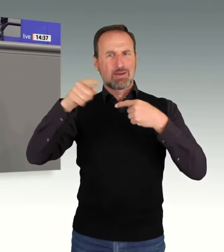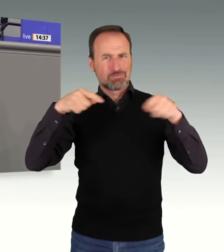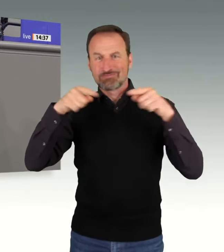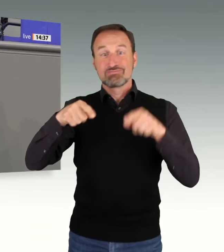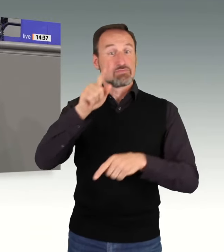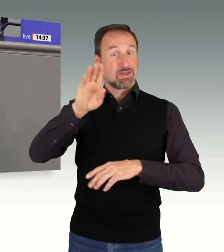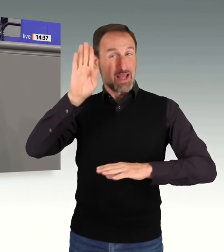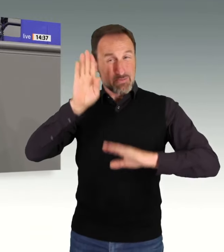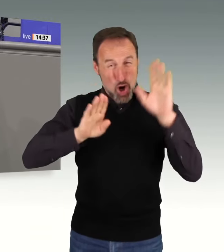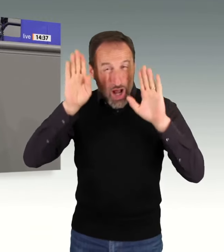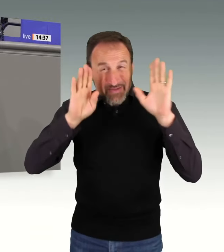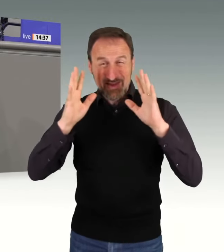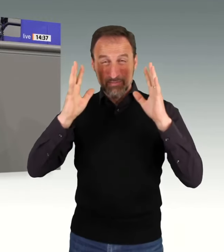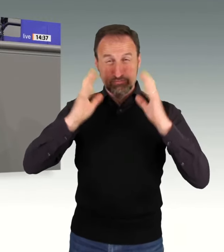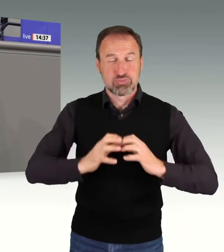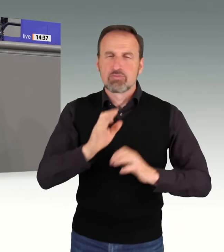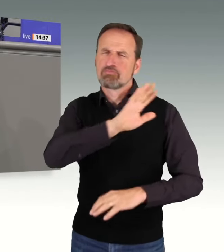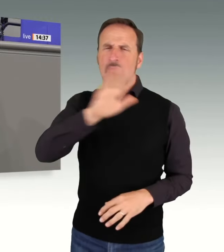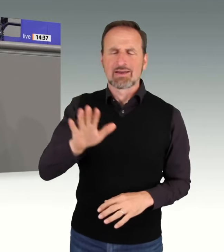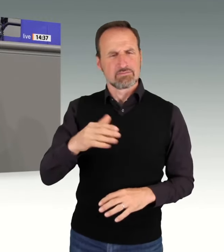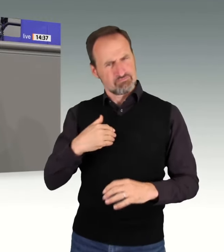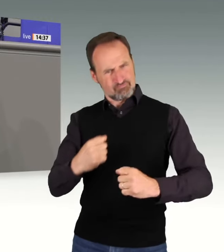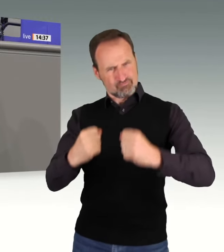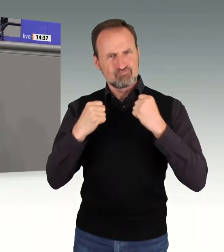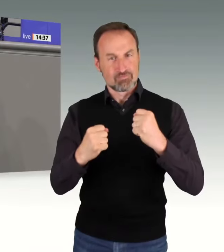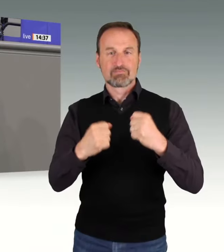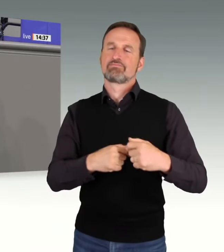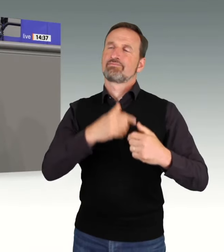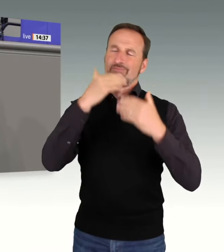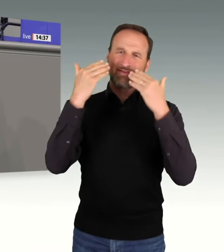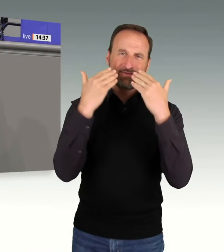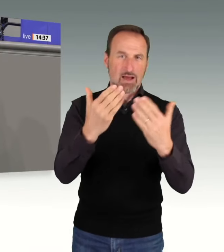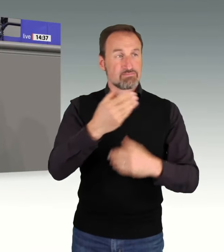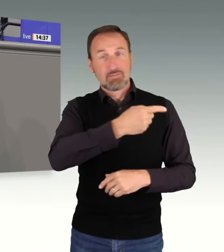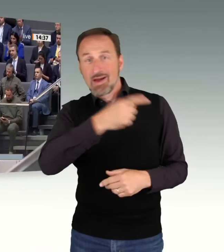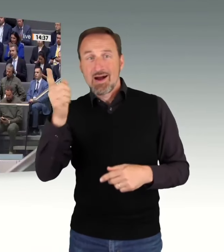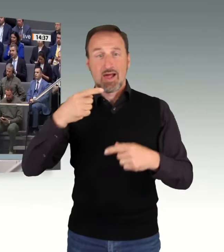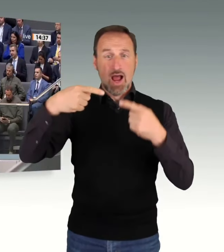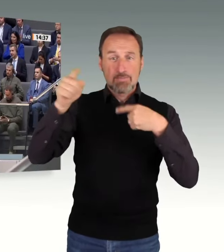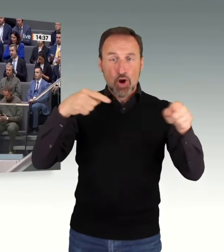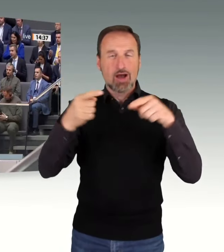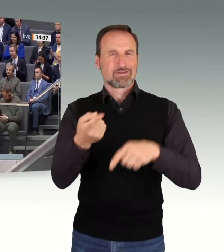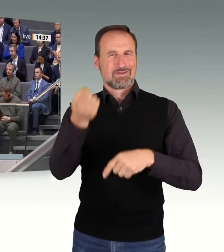Wiederaufbaukonferenz in den Deutschen Bundestag und auch nach Berlin gekommen sind.